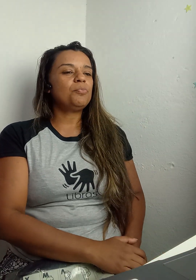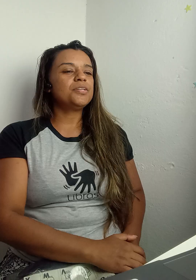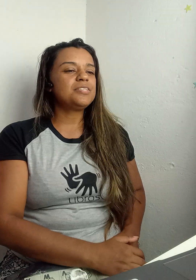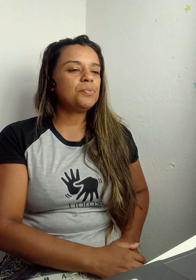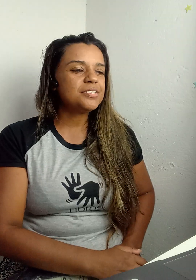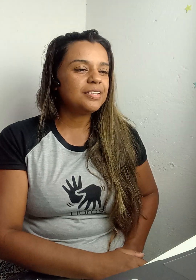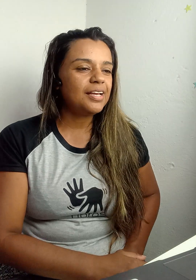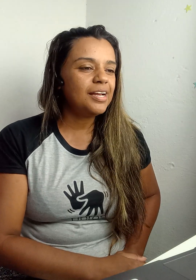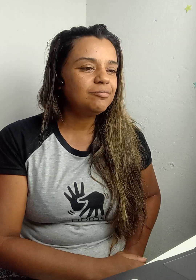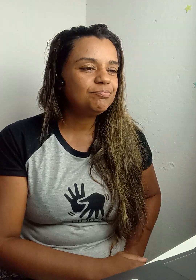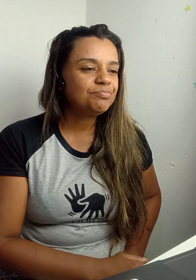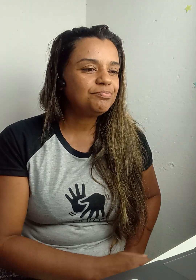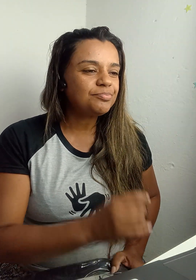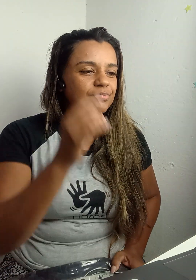pode se apresentar?